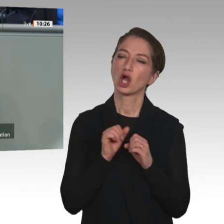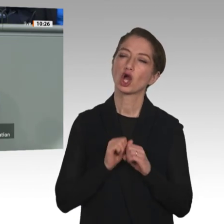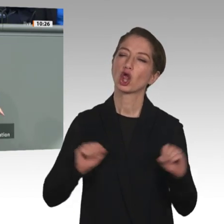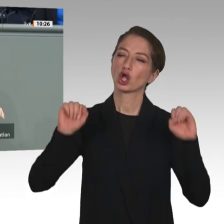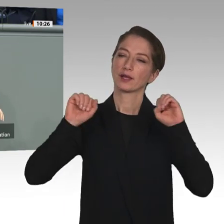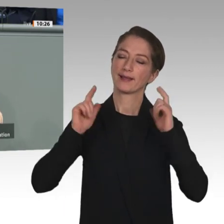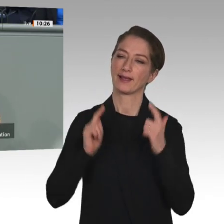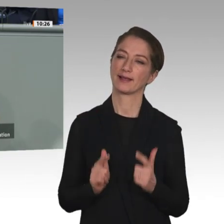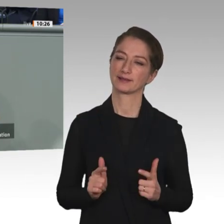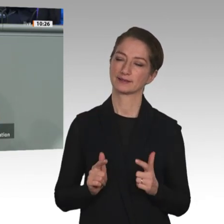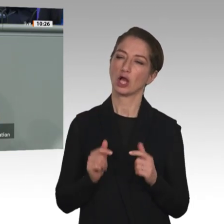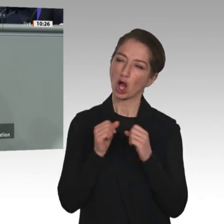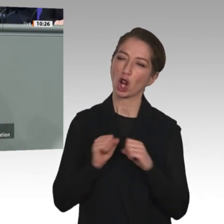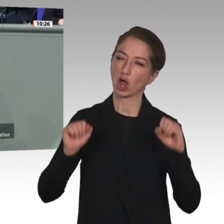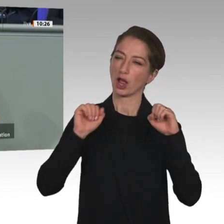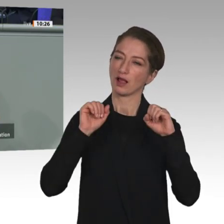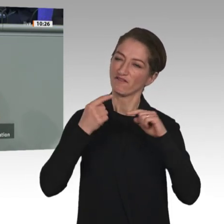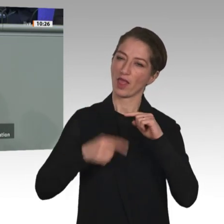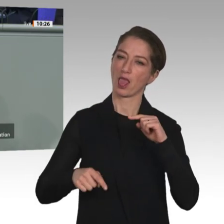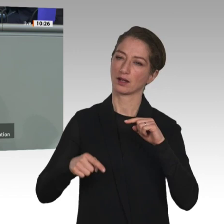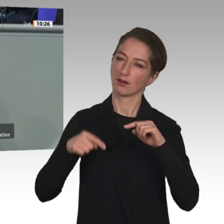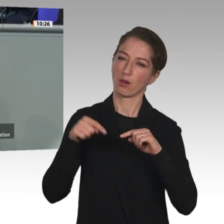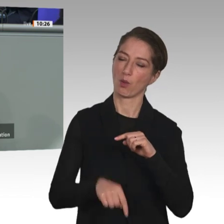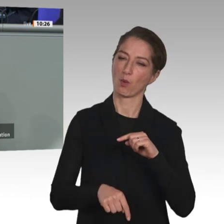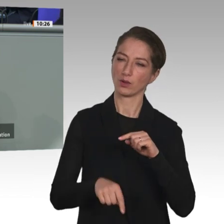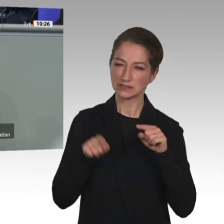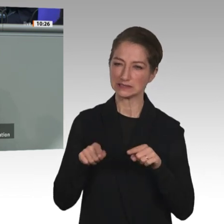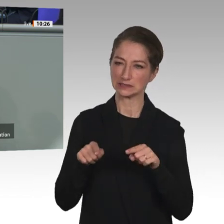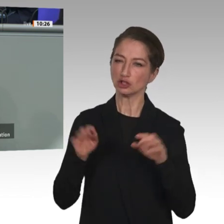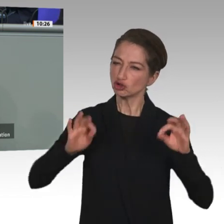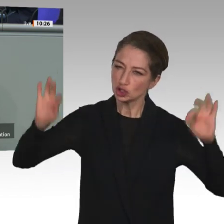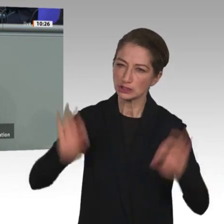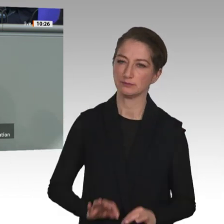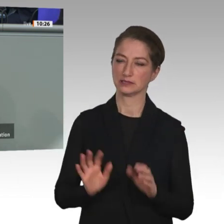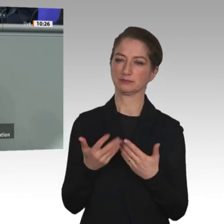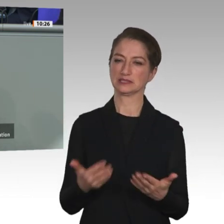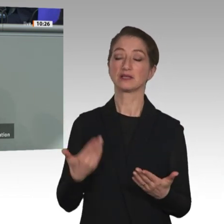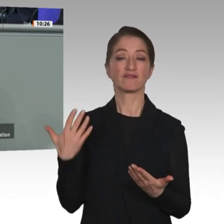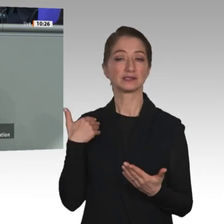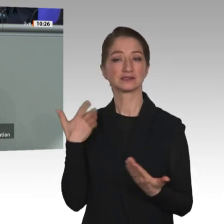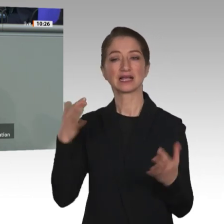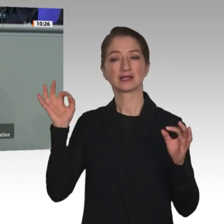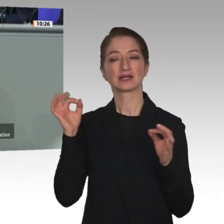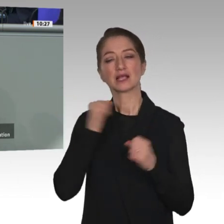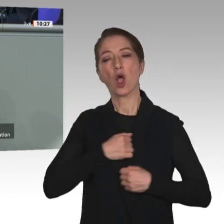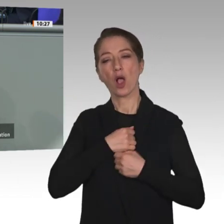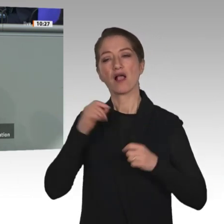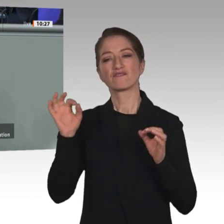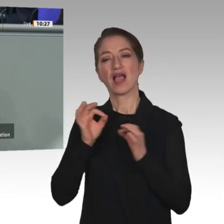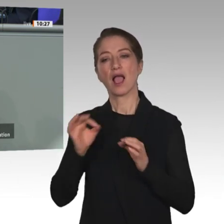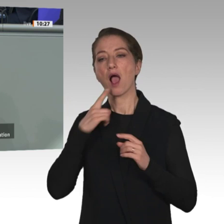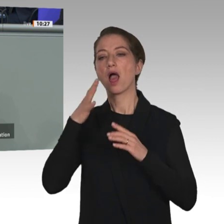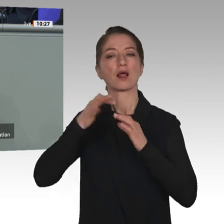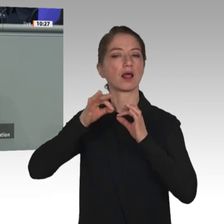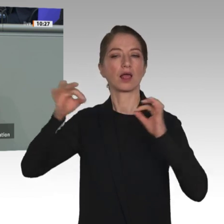Hanau, beschreiben so eindrücklich, was auch ich an Emotionen bei den Familien und bei den Freunden der Opfer am Tag